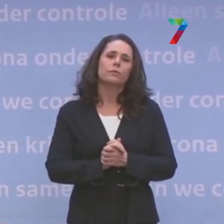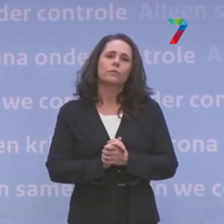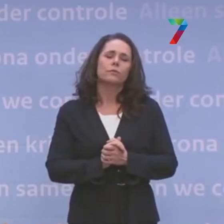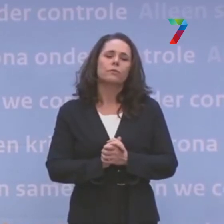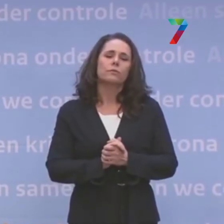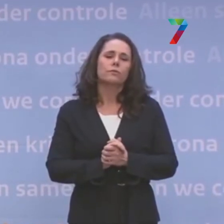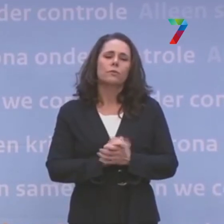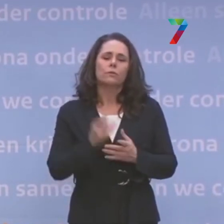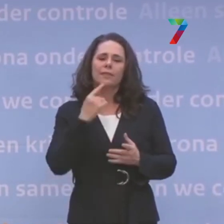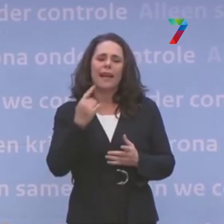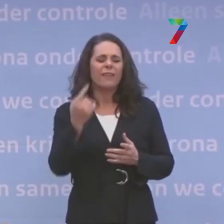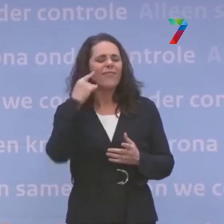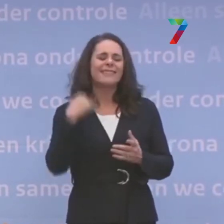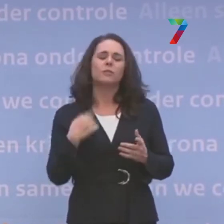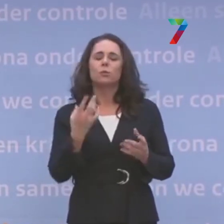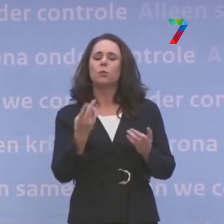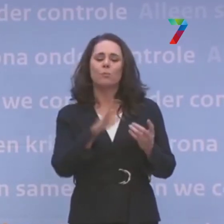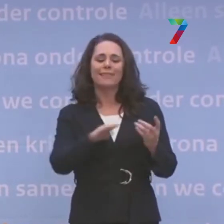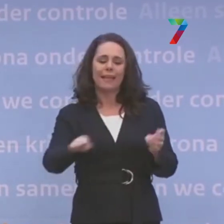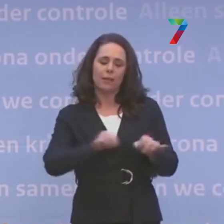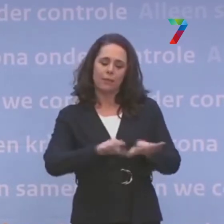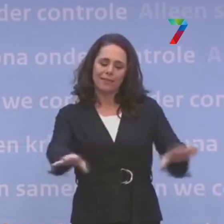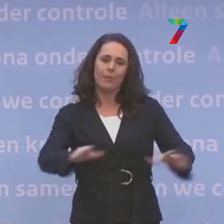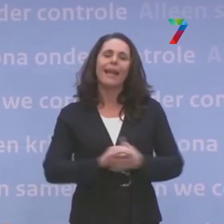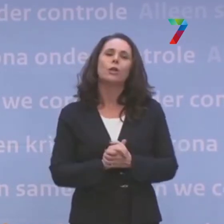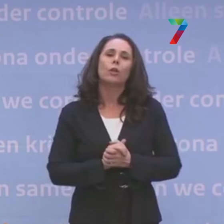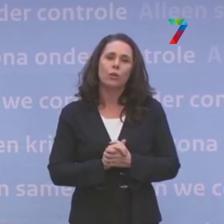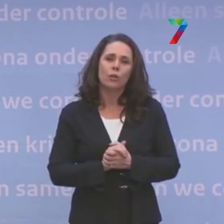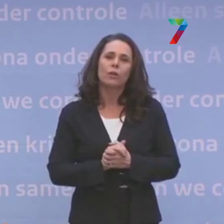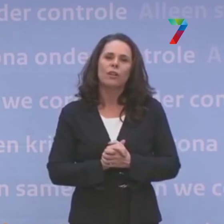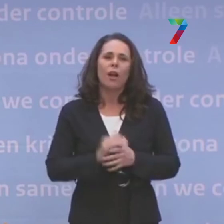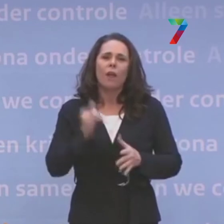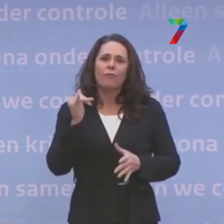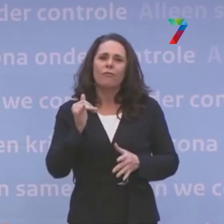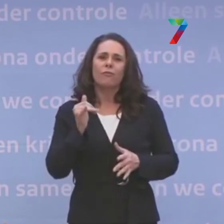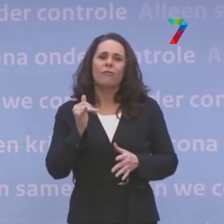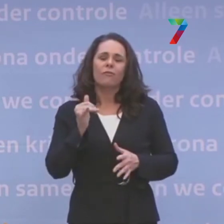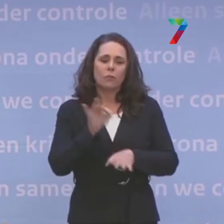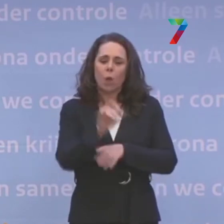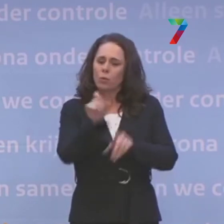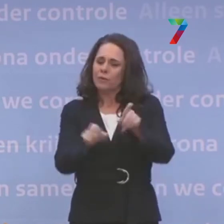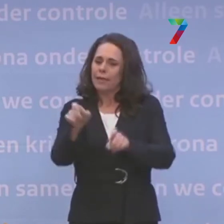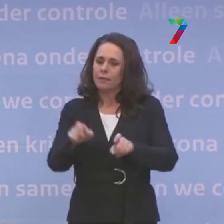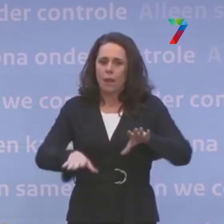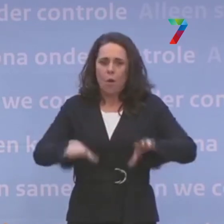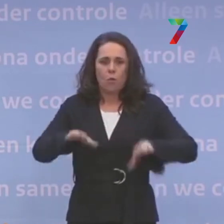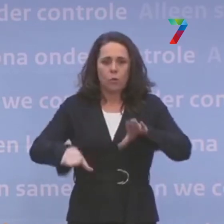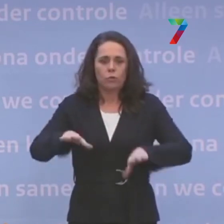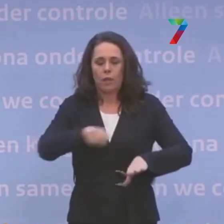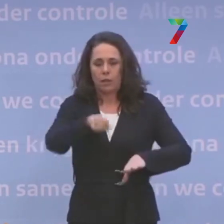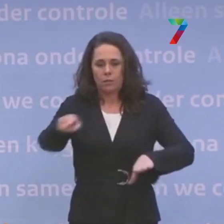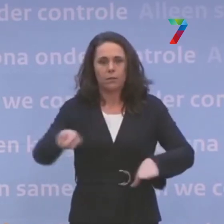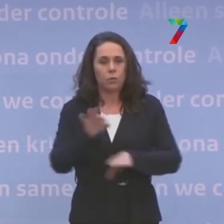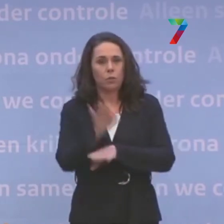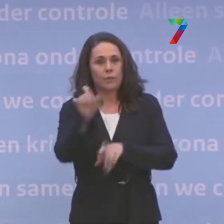van we weten niet hoe het onder kinderen verspreid is. Een van de redenen was ook, er was heel veel onrust onder leraren. Wij willen niet dienen als proefkonijnen, zeiden